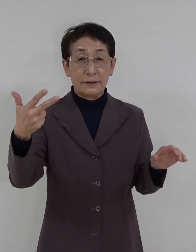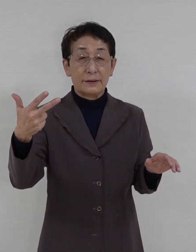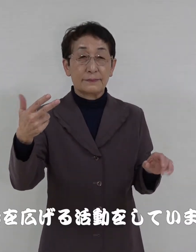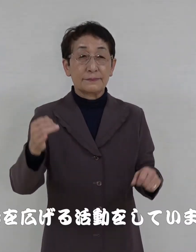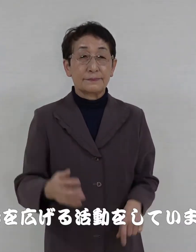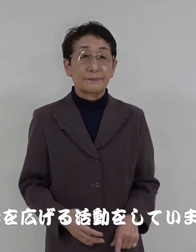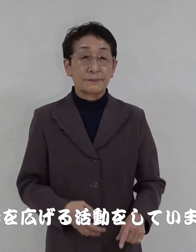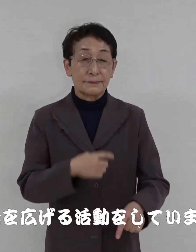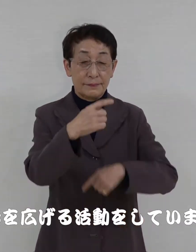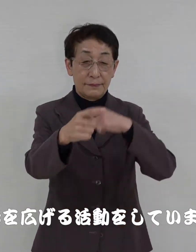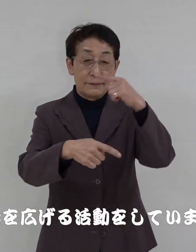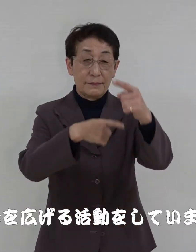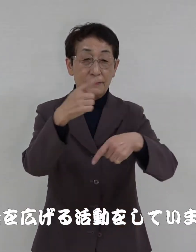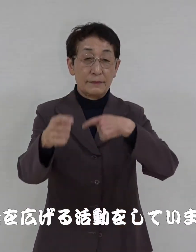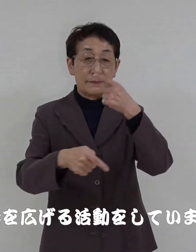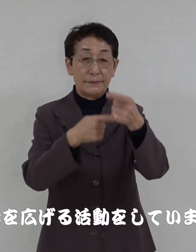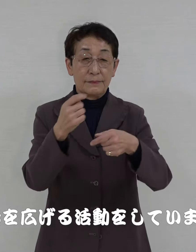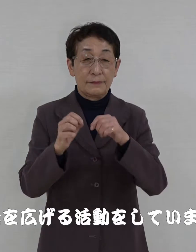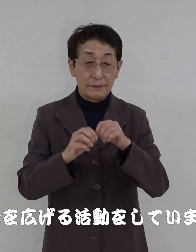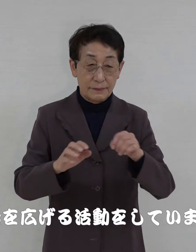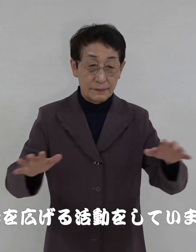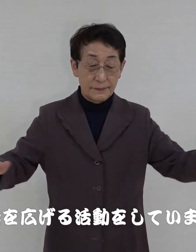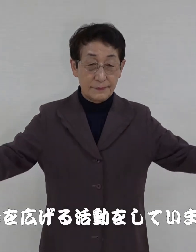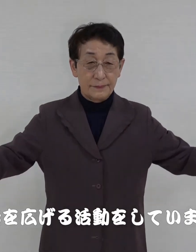広める活動をしています。